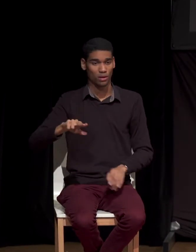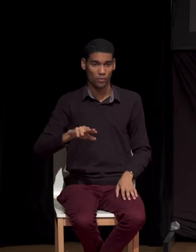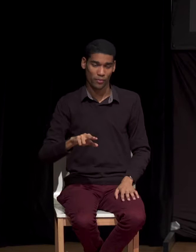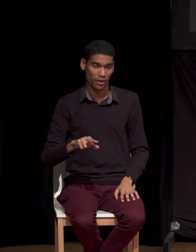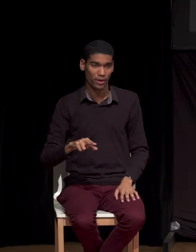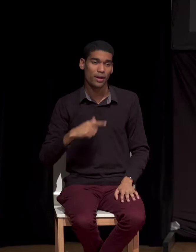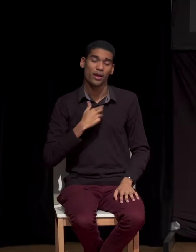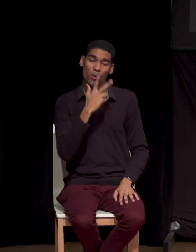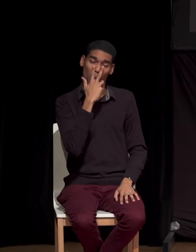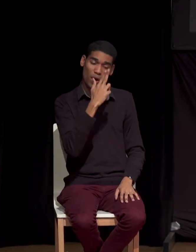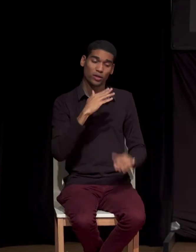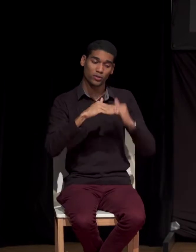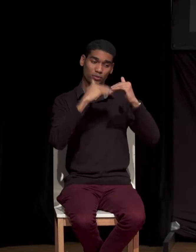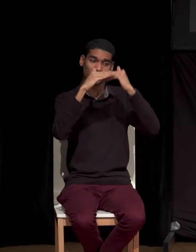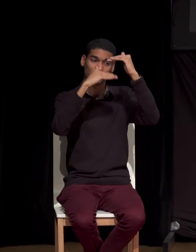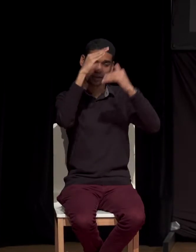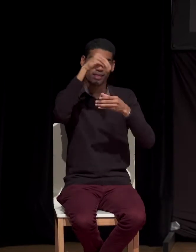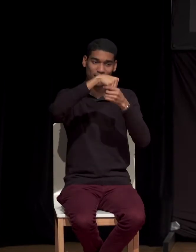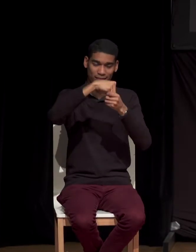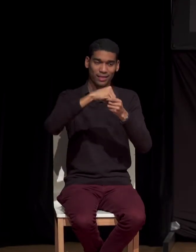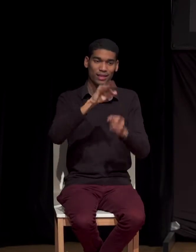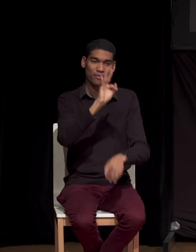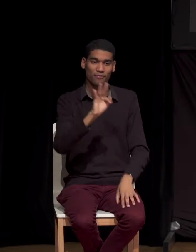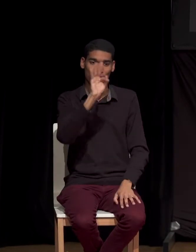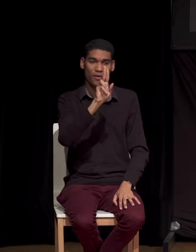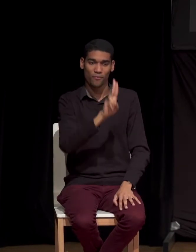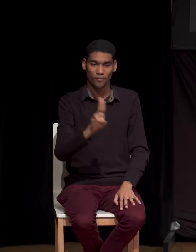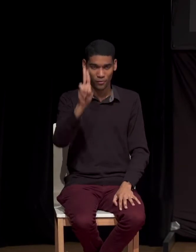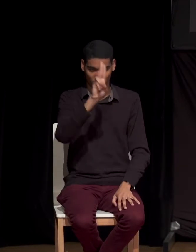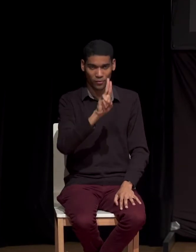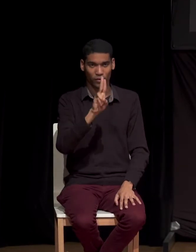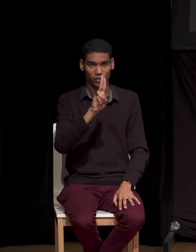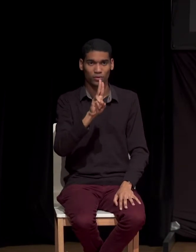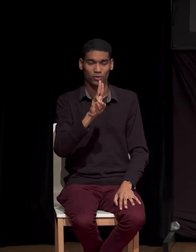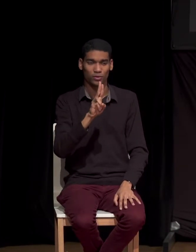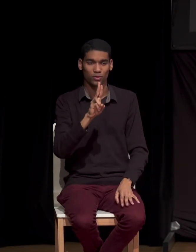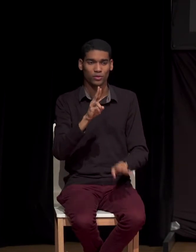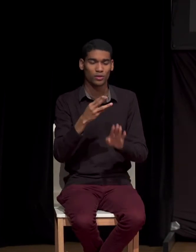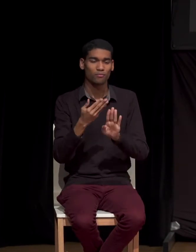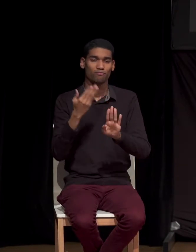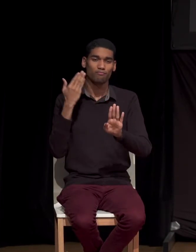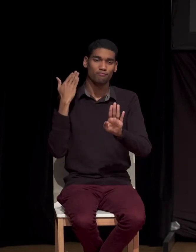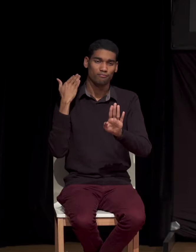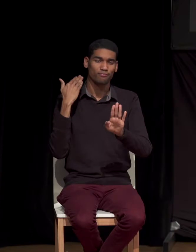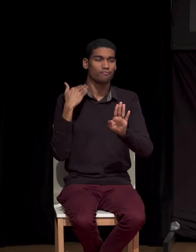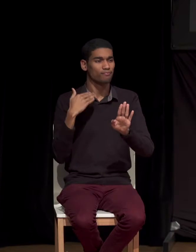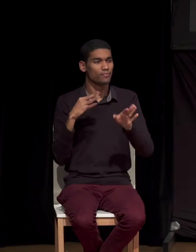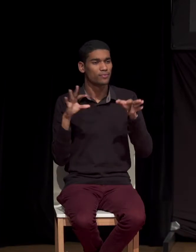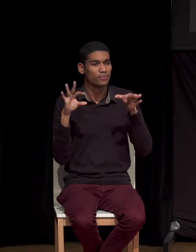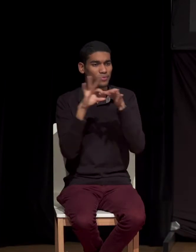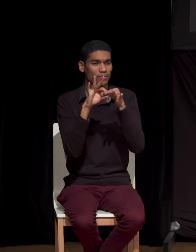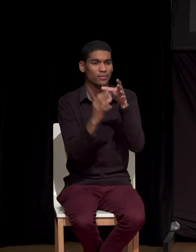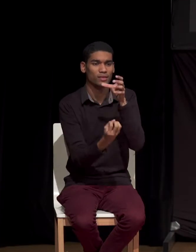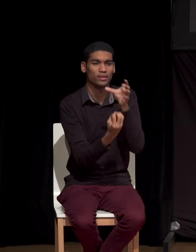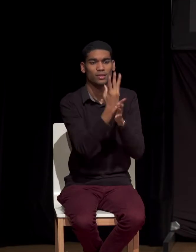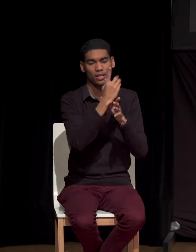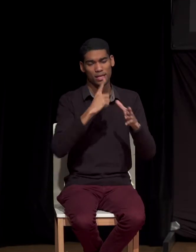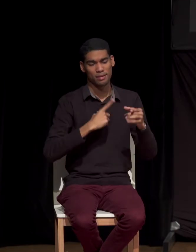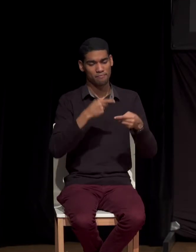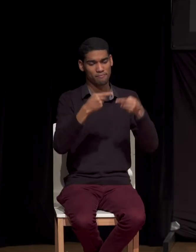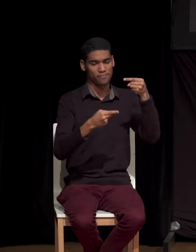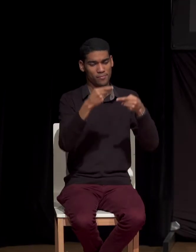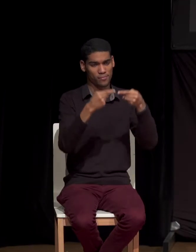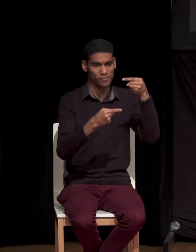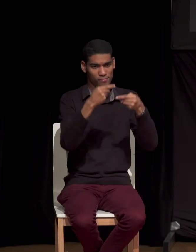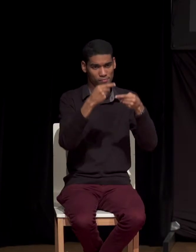avanços que têm sido feitos na academia, há algum tempo já significativo, eles têm uma relação muito forte com a implementação da política